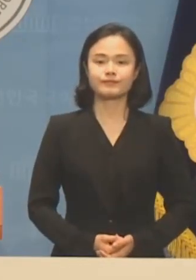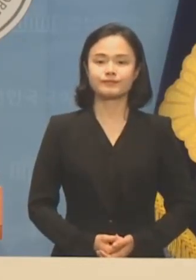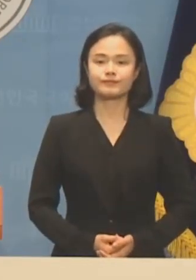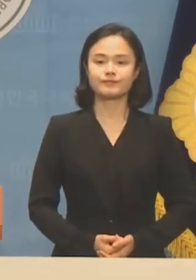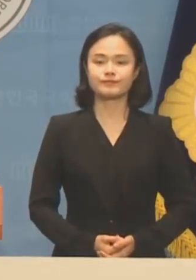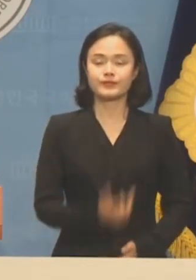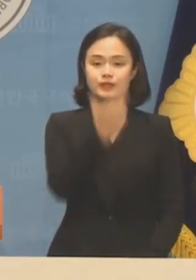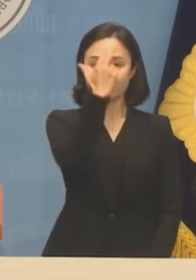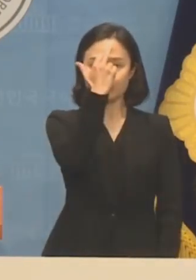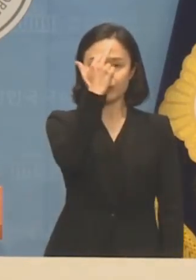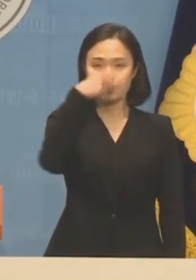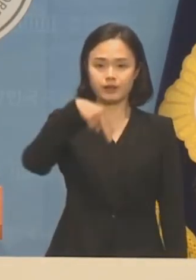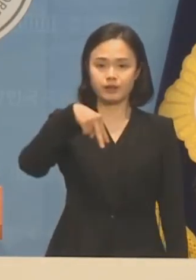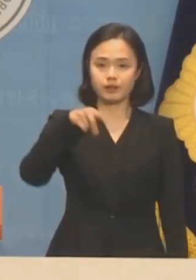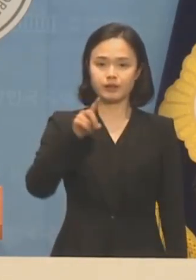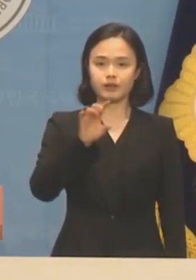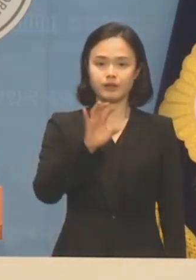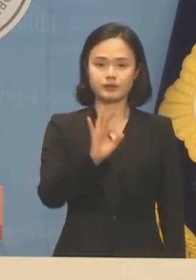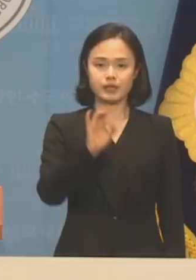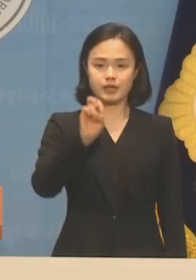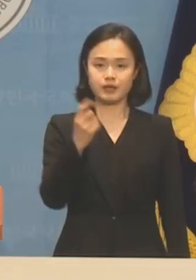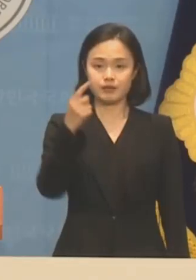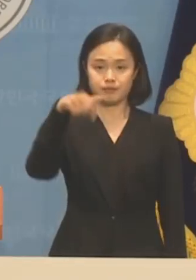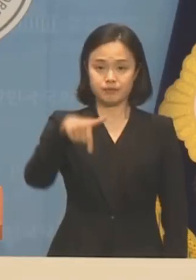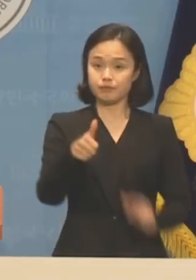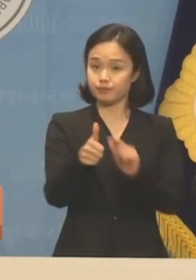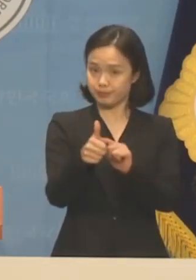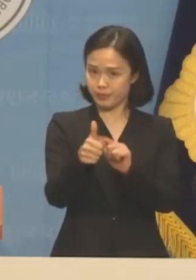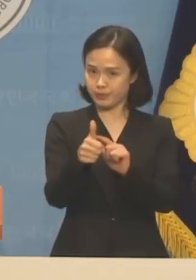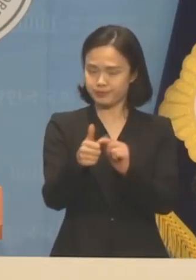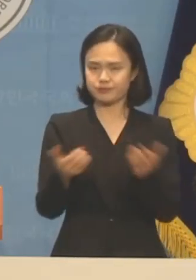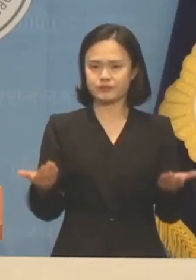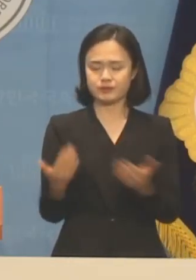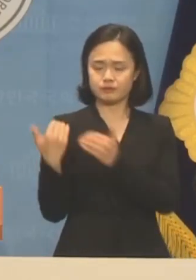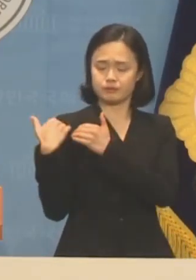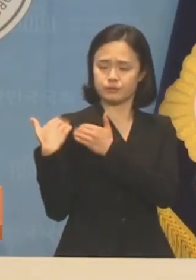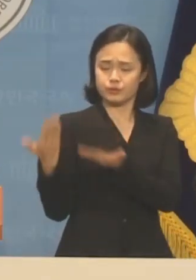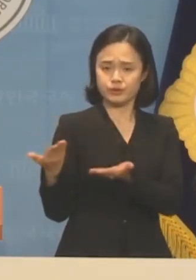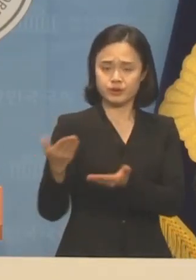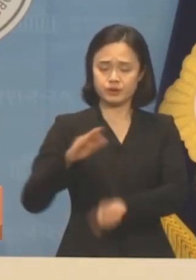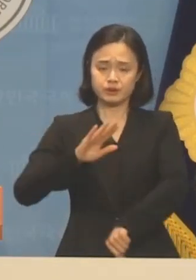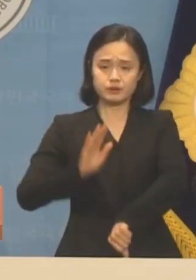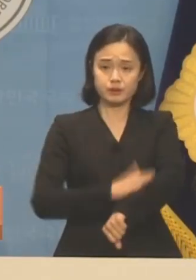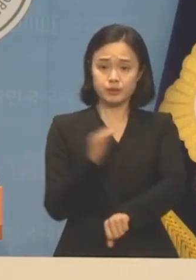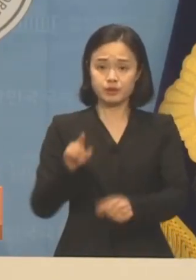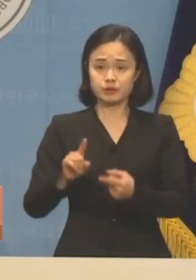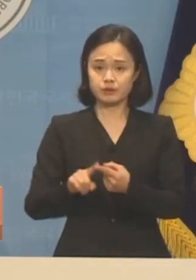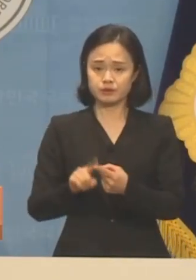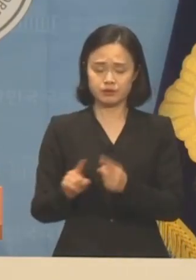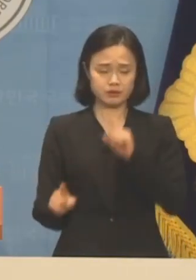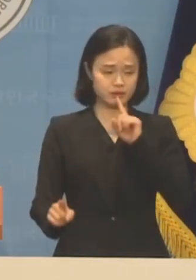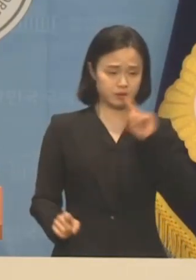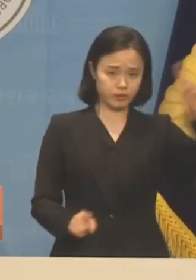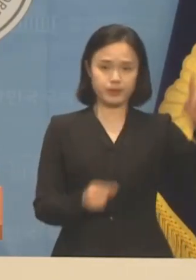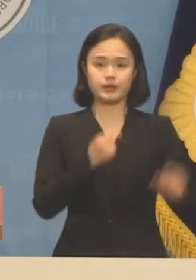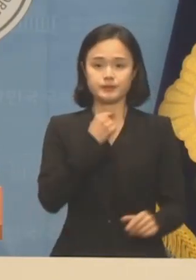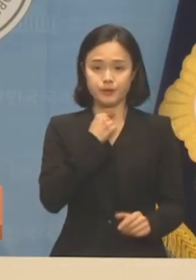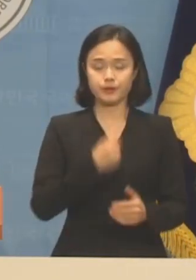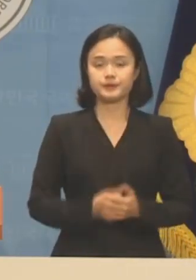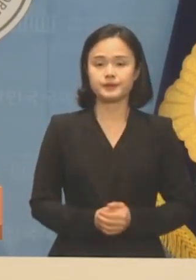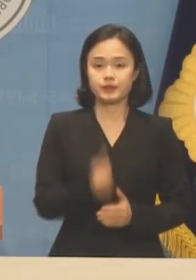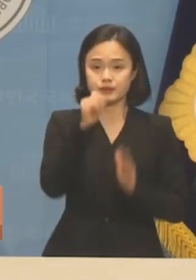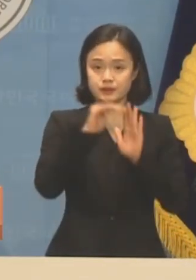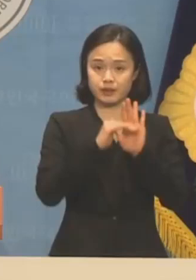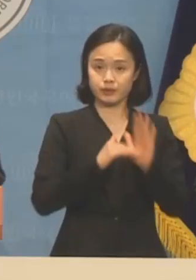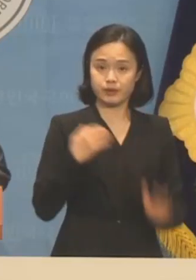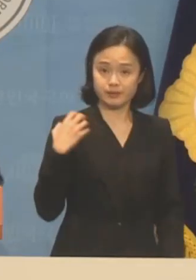최상목 대통령 권한대행에 대한 직무유기 고발 기자회견 진행하겠습니다. 오늘 기자회견 사회를 보는 저는 더불어민주당 법률위원장 국회의원